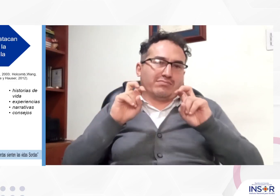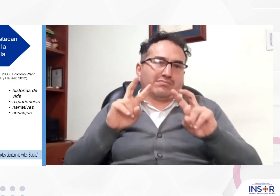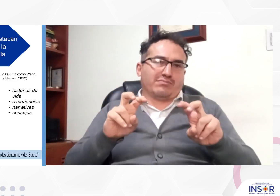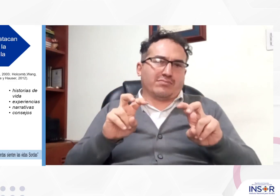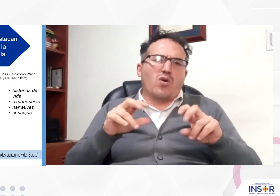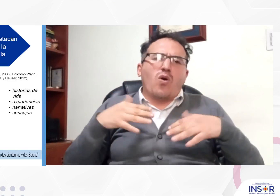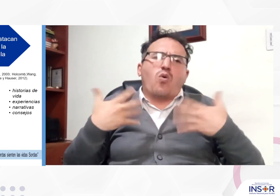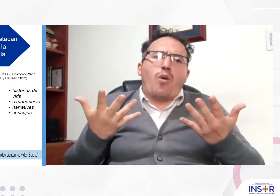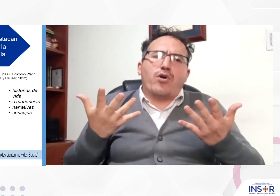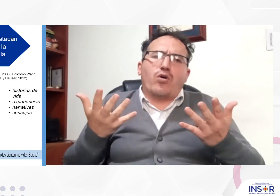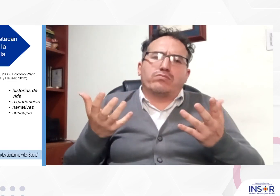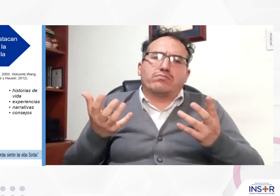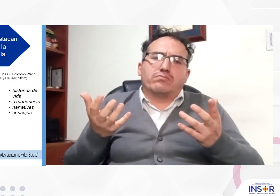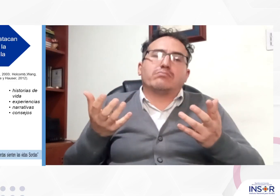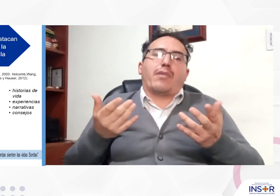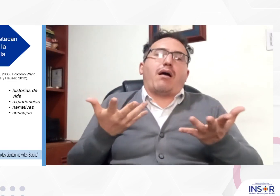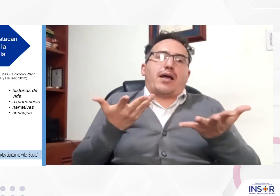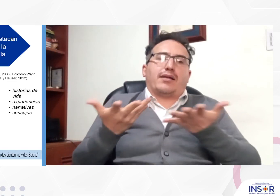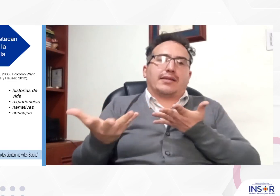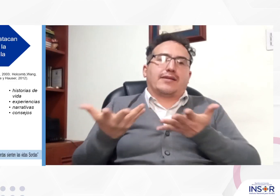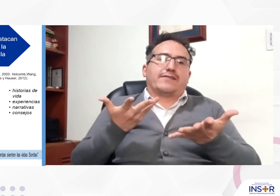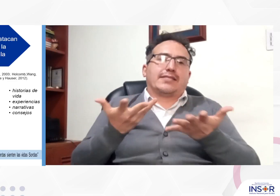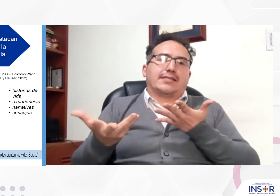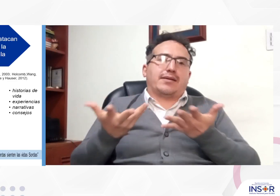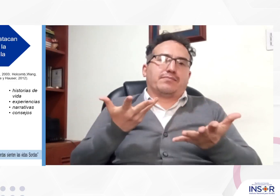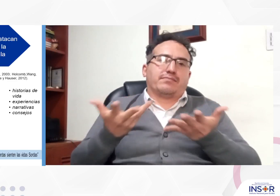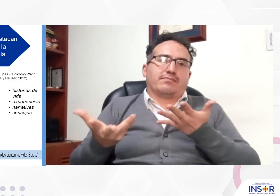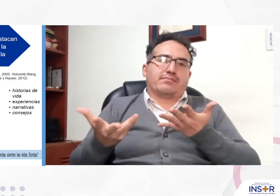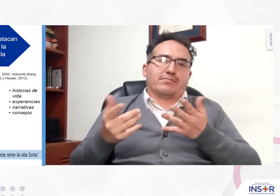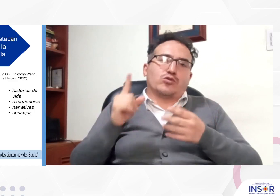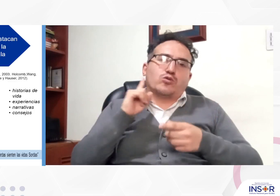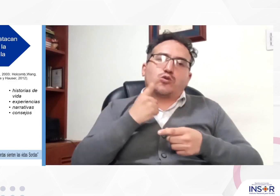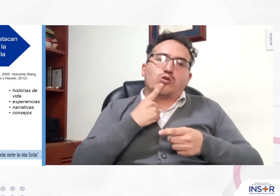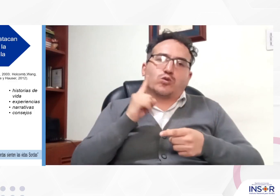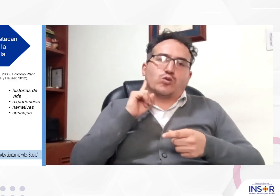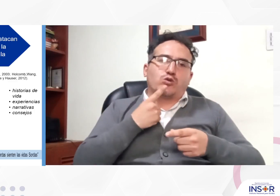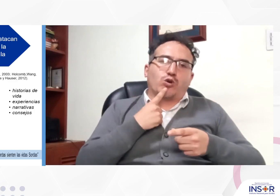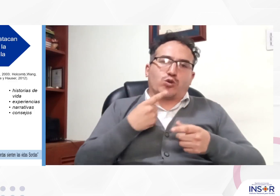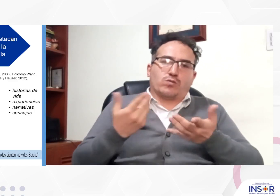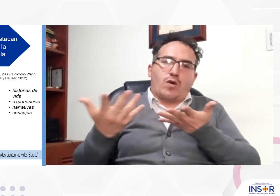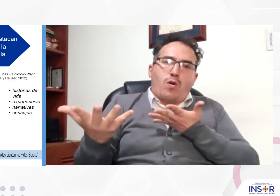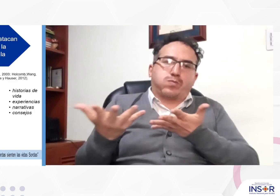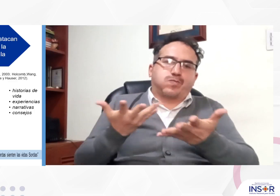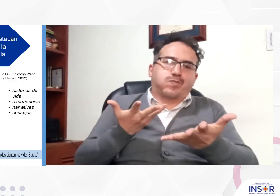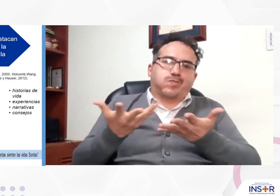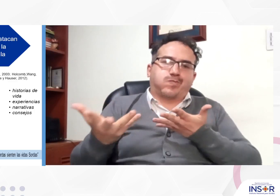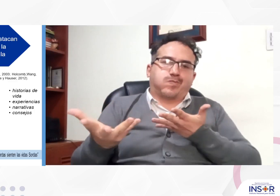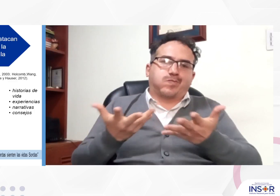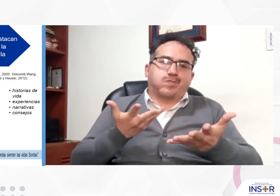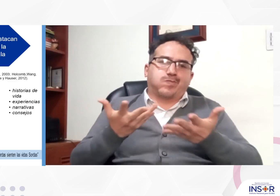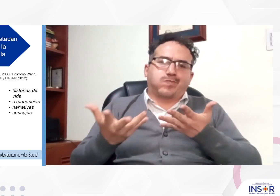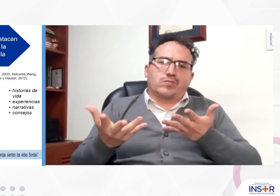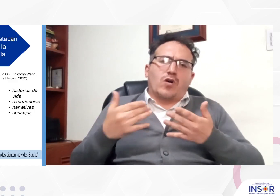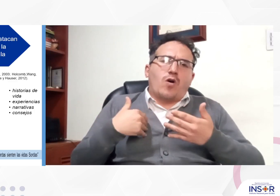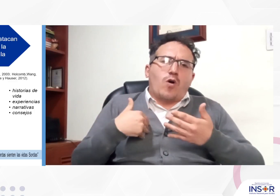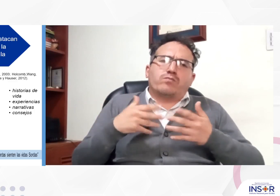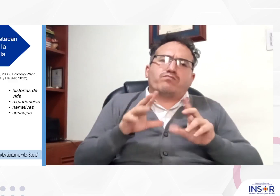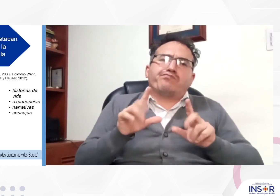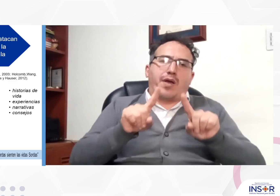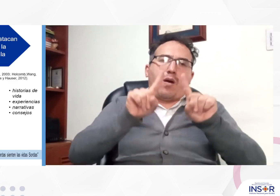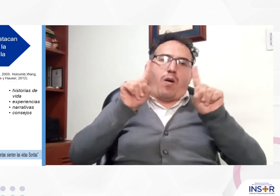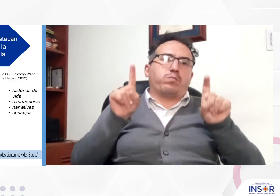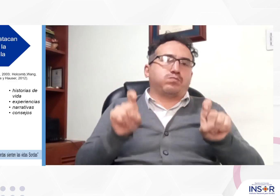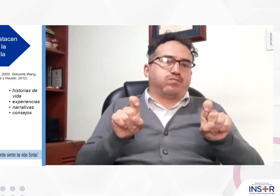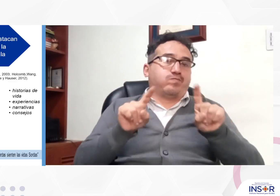cualitativa, fue el enfoque que yo le di a mi proceso de investigación. Y pues esto permitió también trabajar a la par